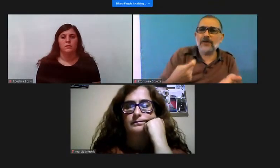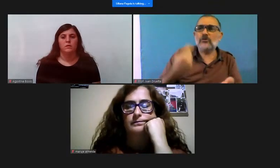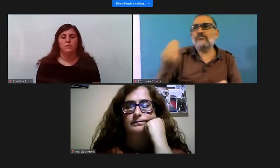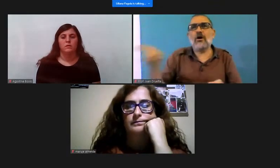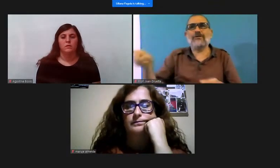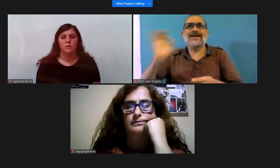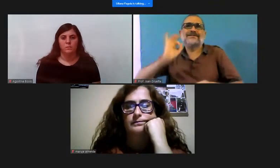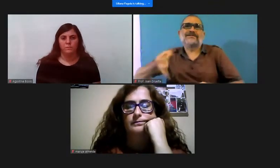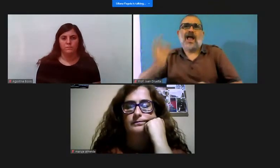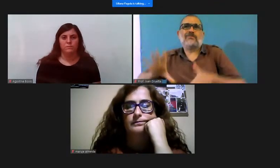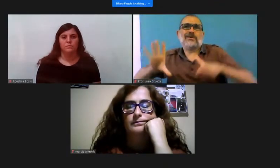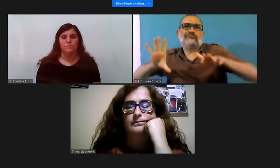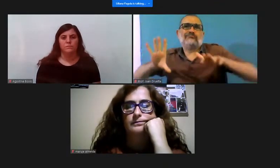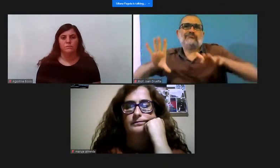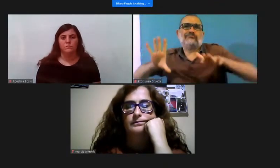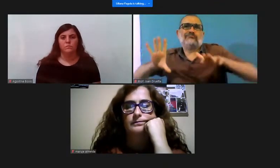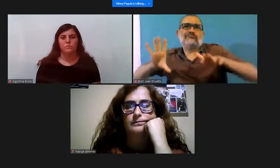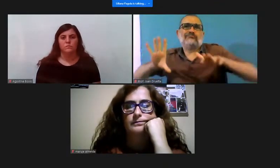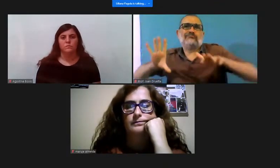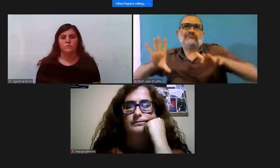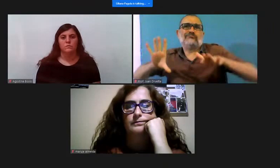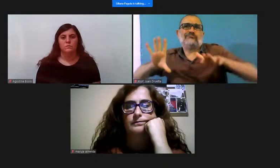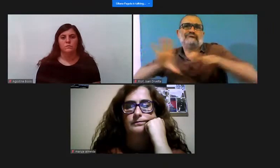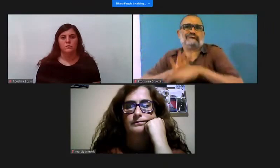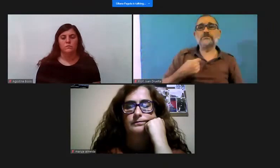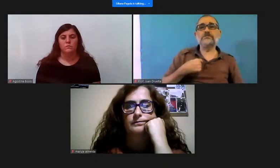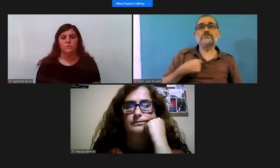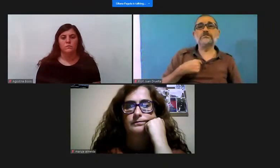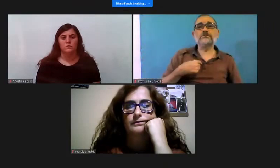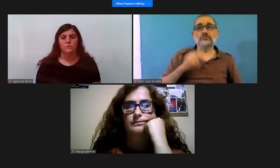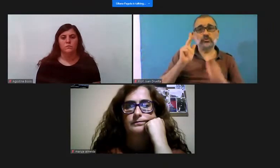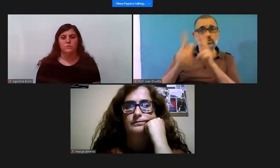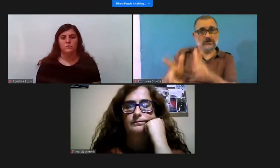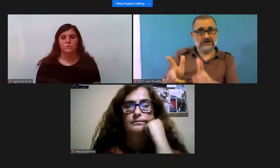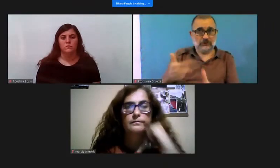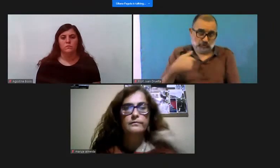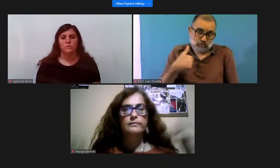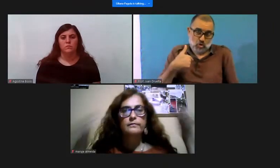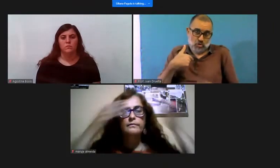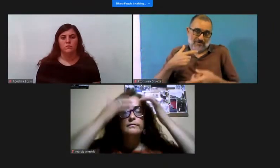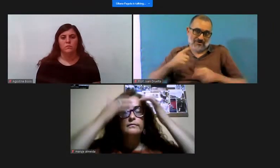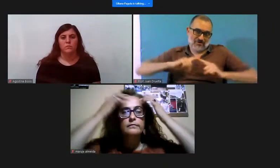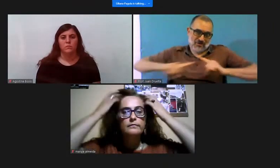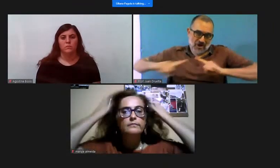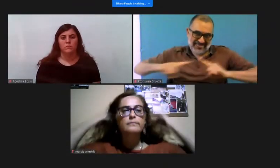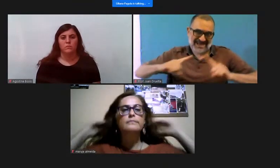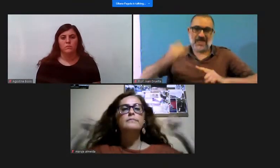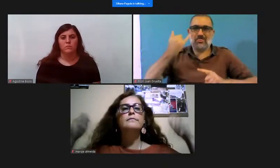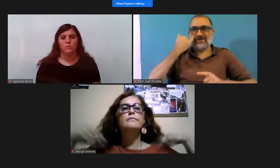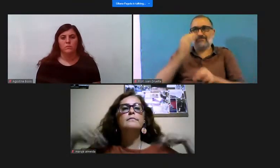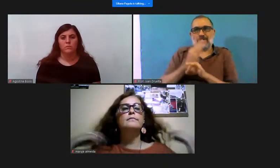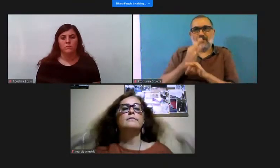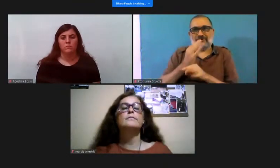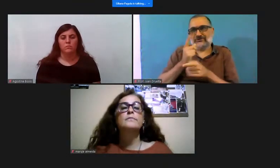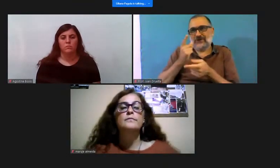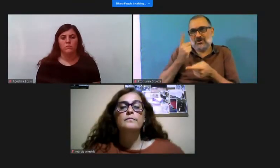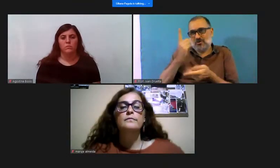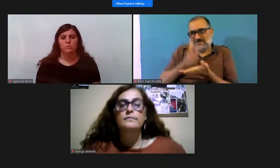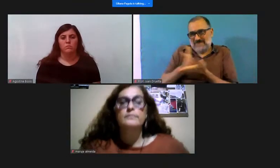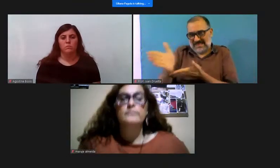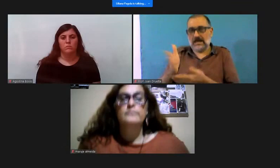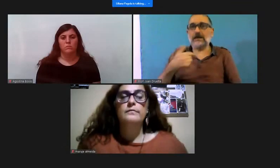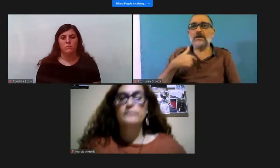bien leer y escribir en español, porque lo que sí sé de manera perfecta es el portugués y la Libra. Yo,